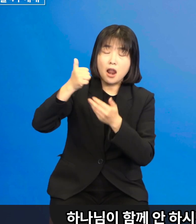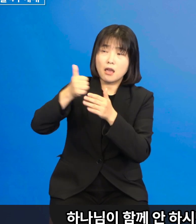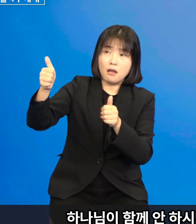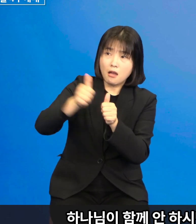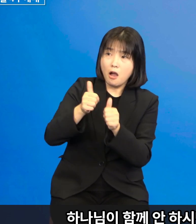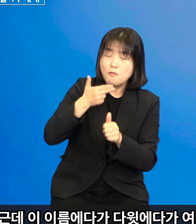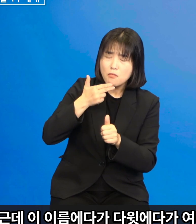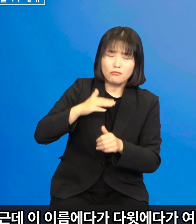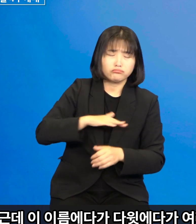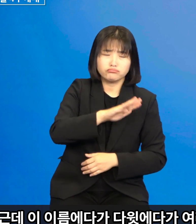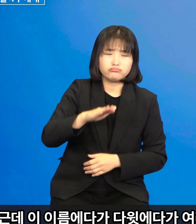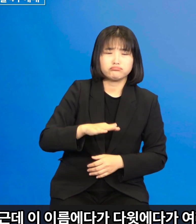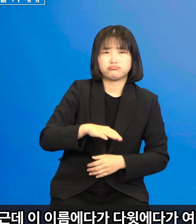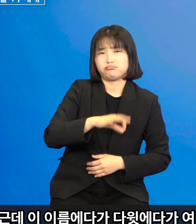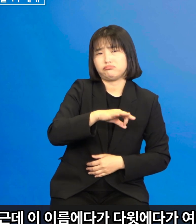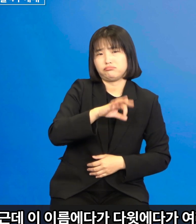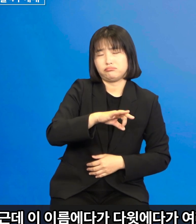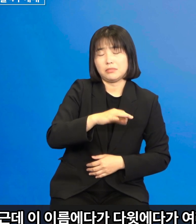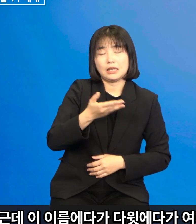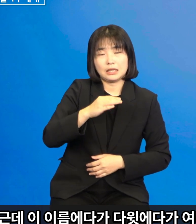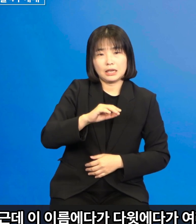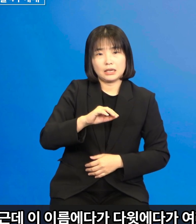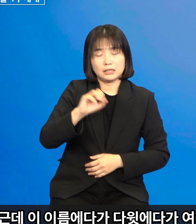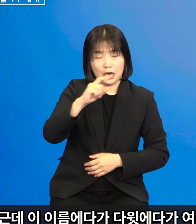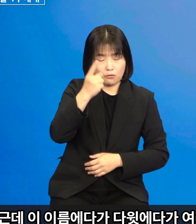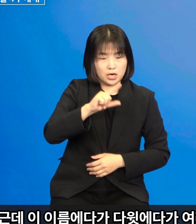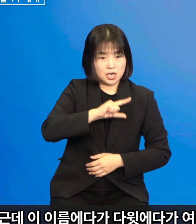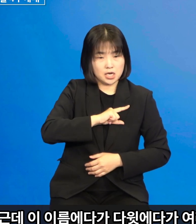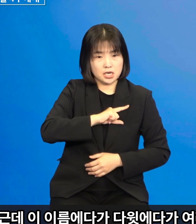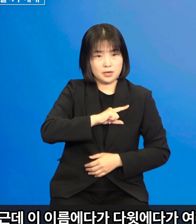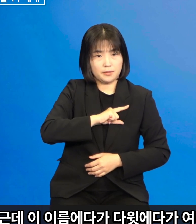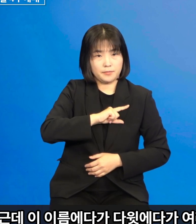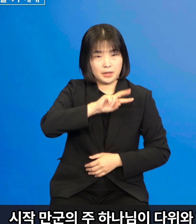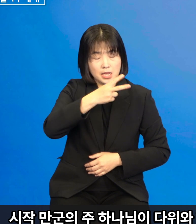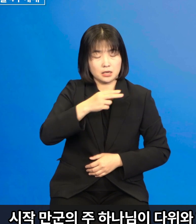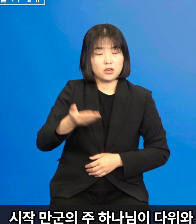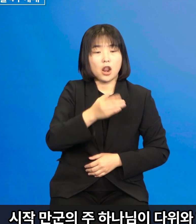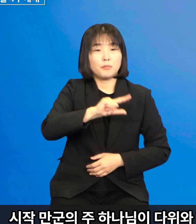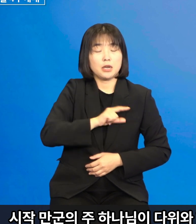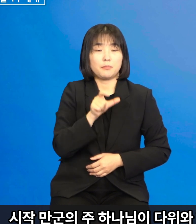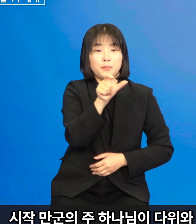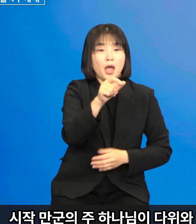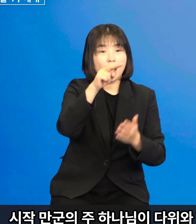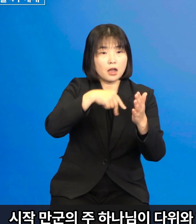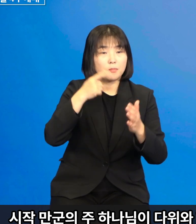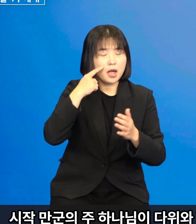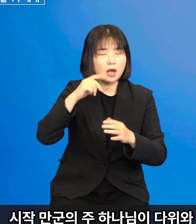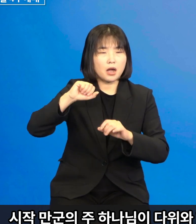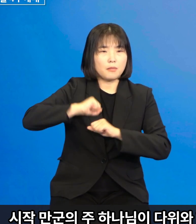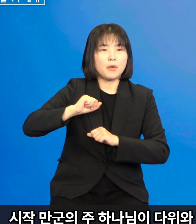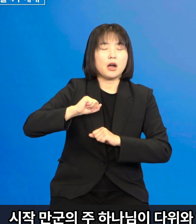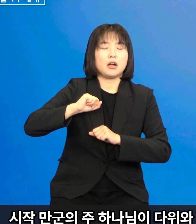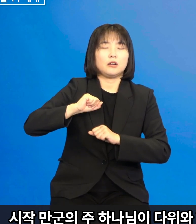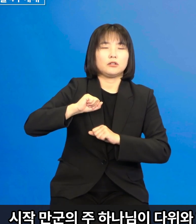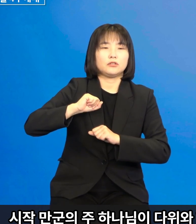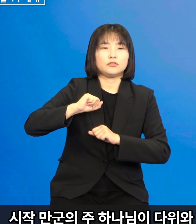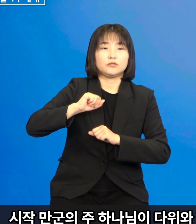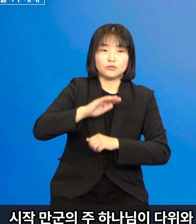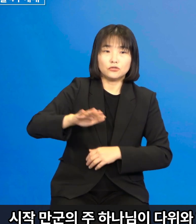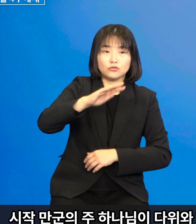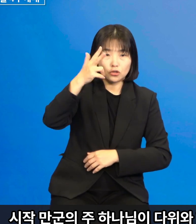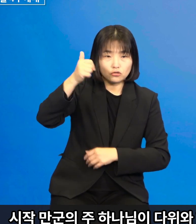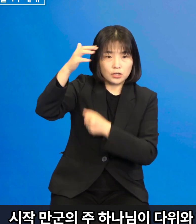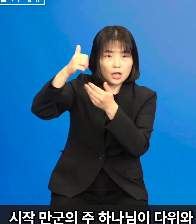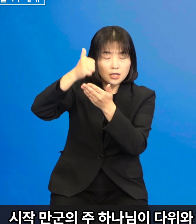아닙니다. 근데 이 이름에다가, 다윗에다가 여러분들의 이름을 넣어서 한번 읽어보세요. 시작. 만군의 주 하나님이 다윗과